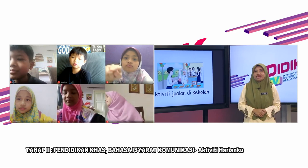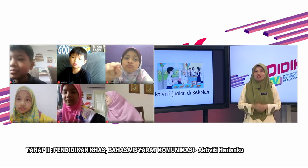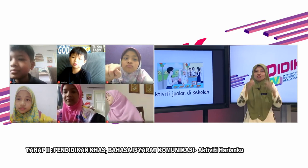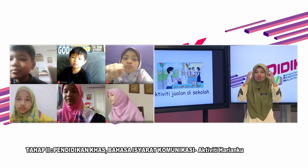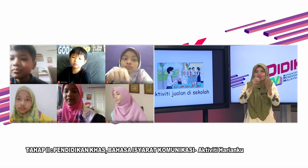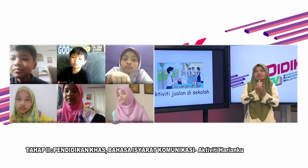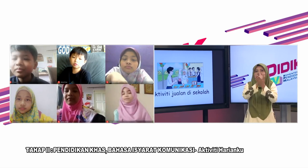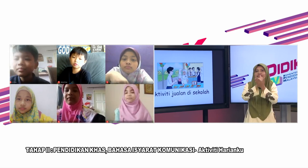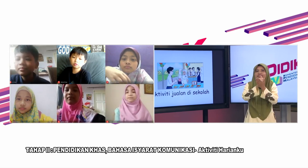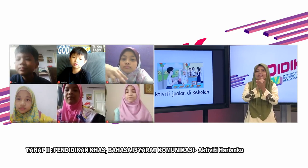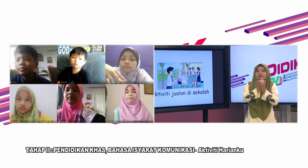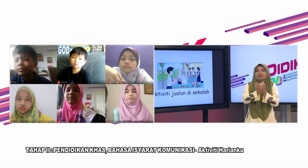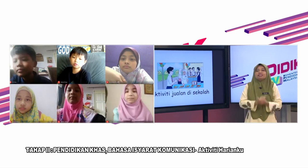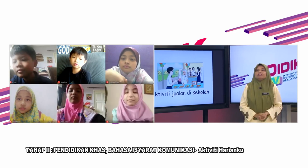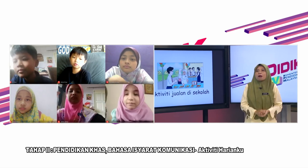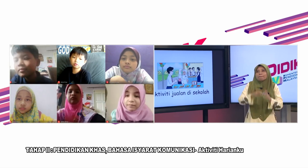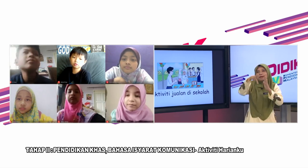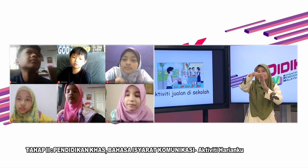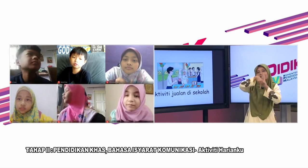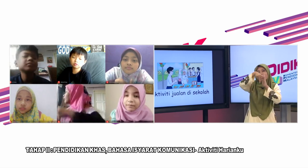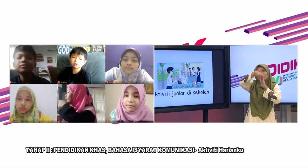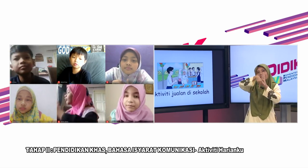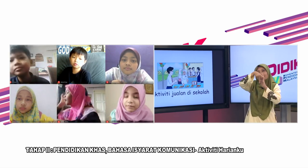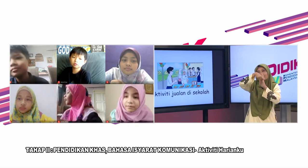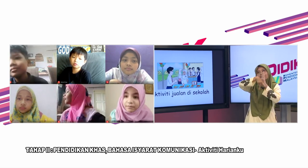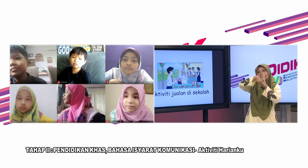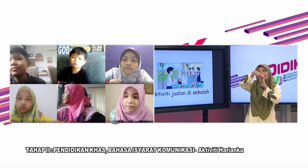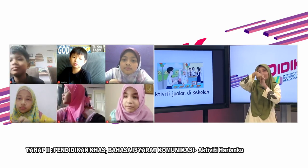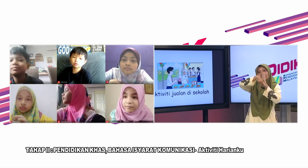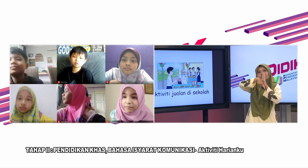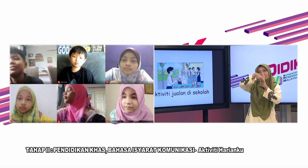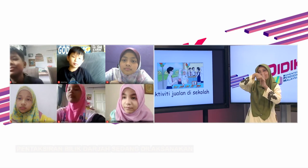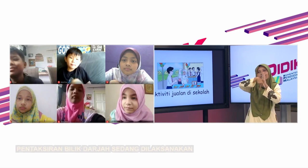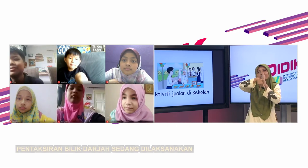Okey, cikgu tolong. Apa? Per apa?